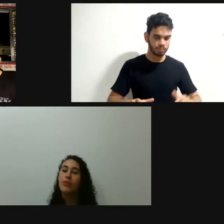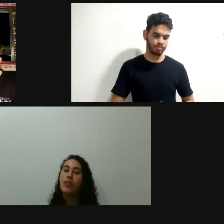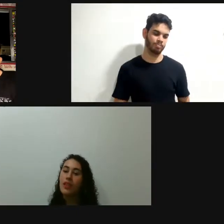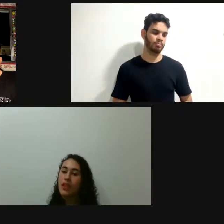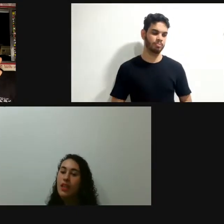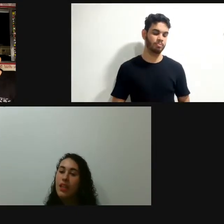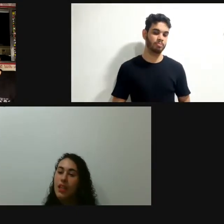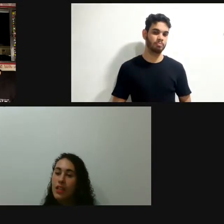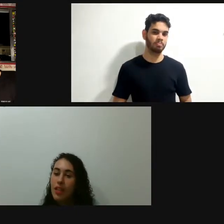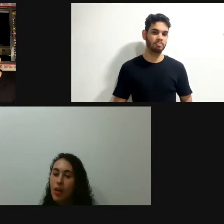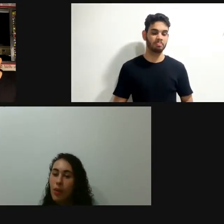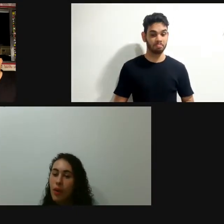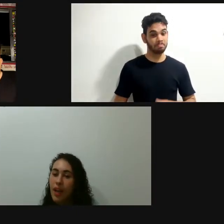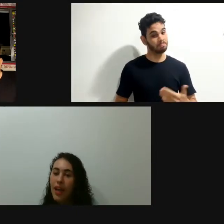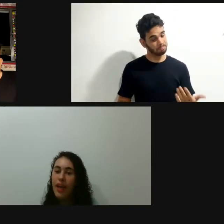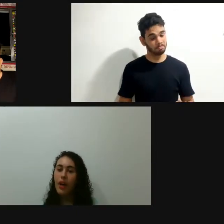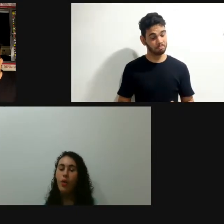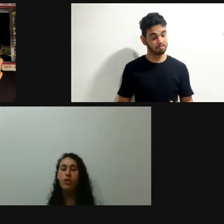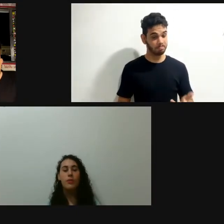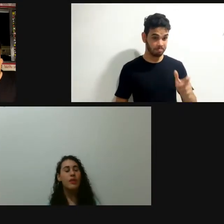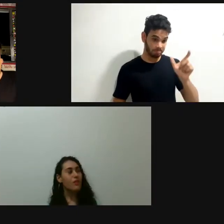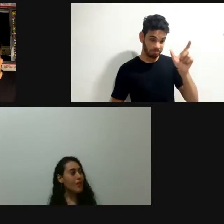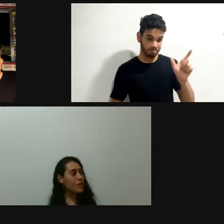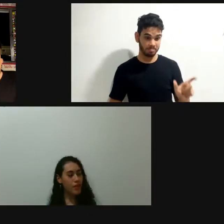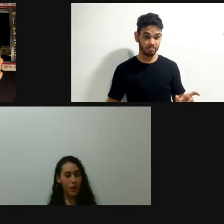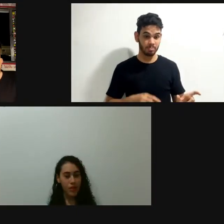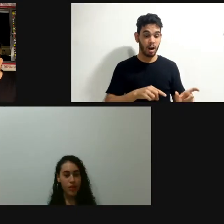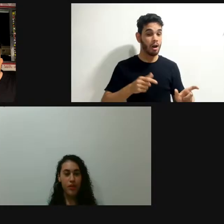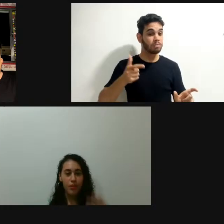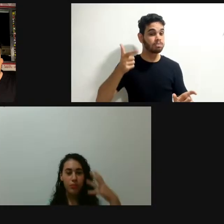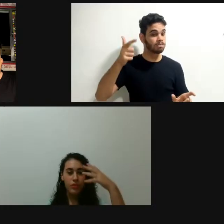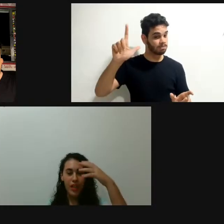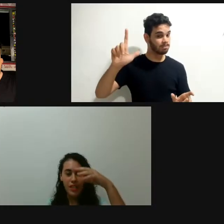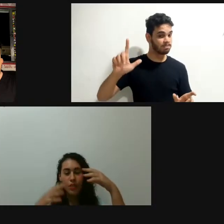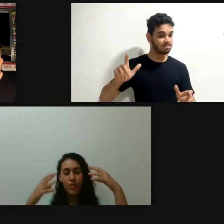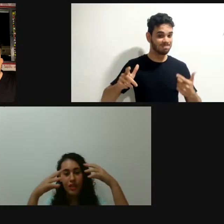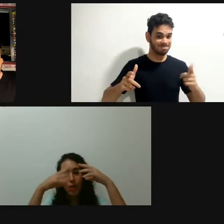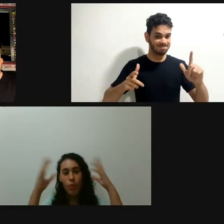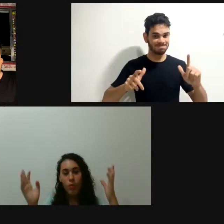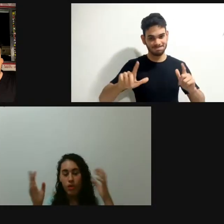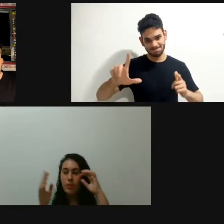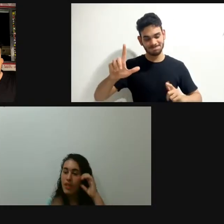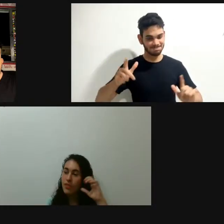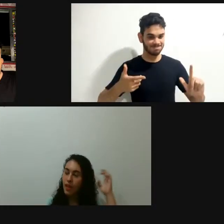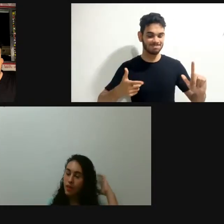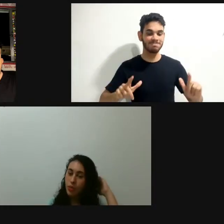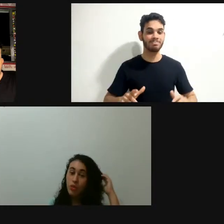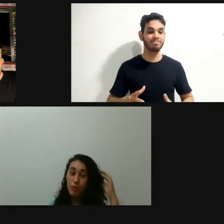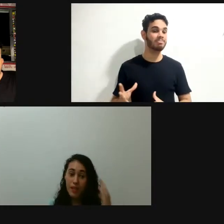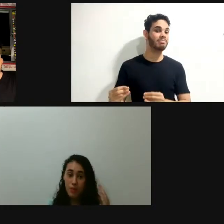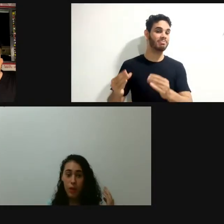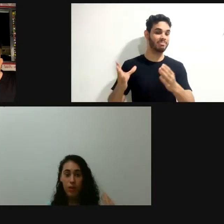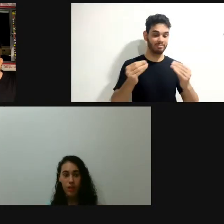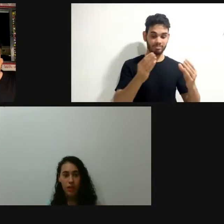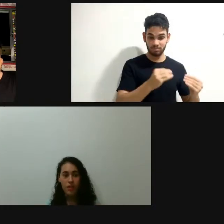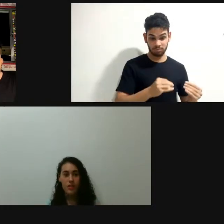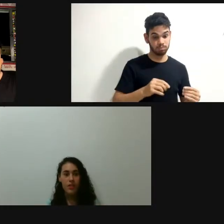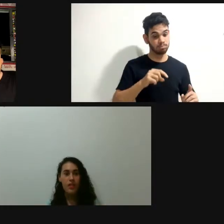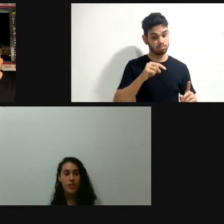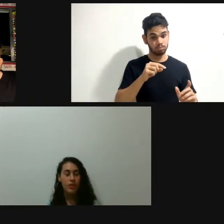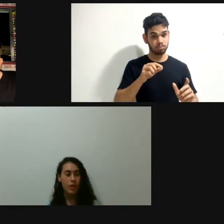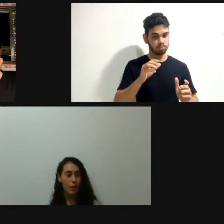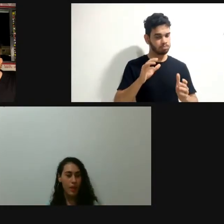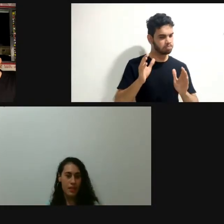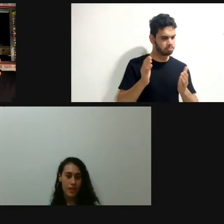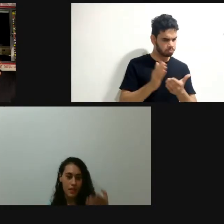história. Então, outros personagens eu acho que são muitos, mas falando dos mais importantes, que